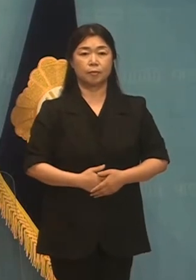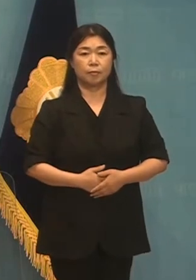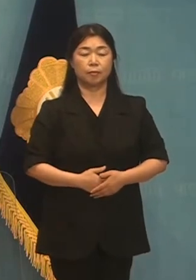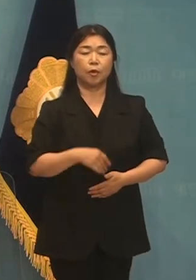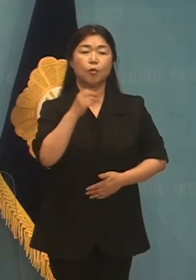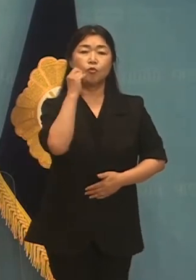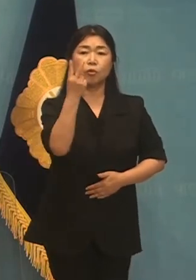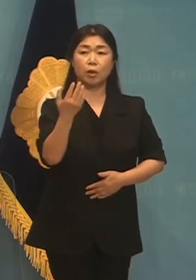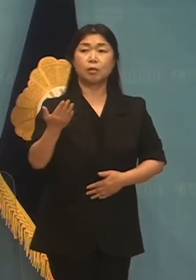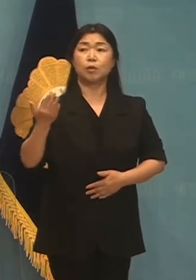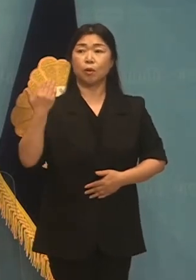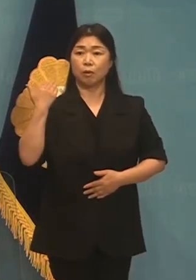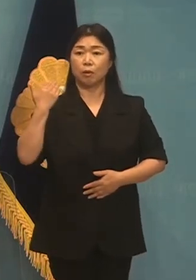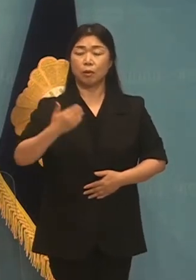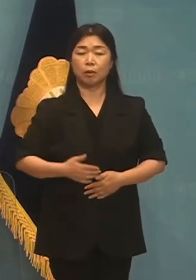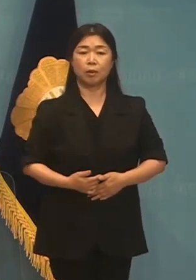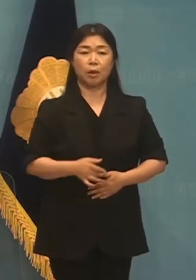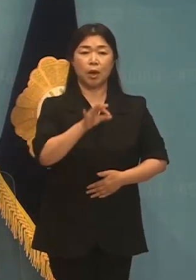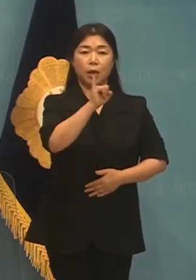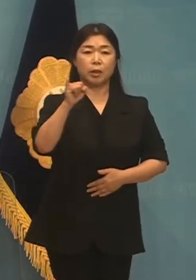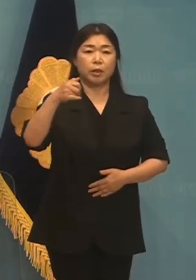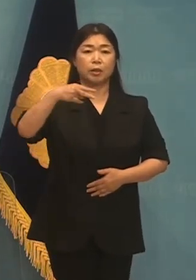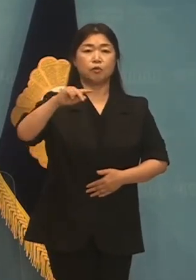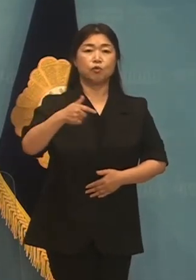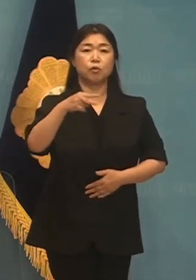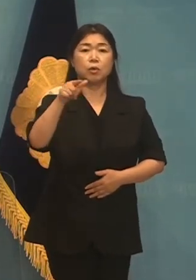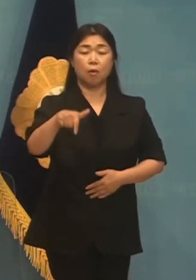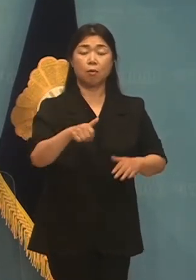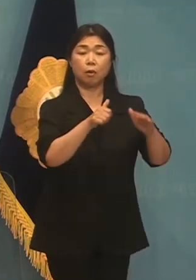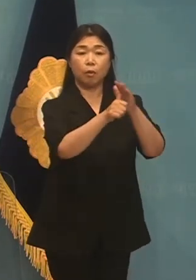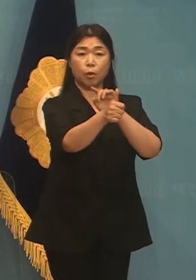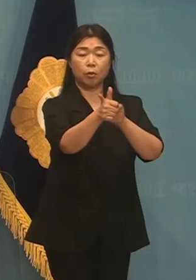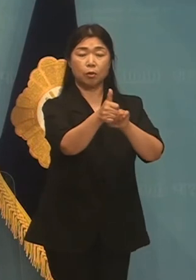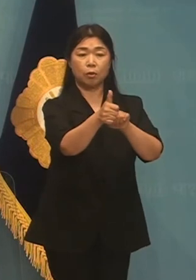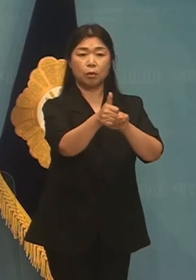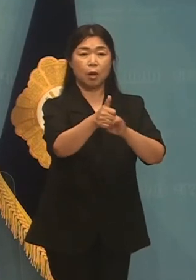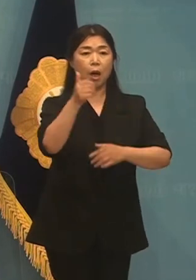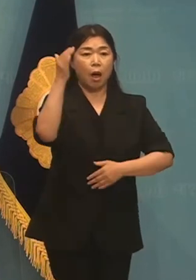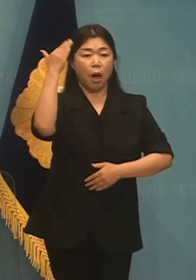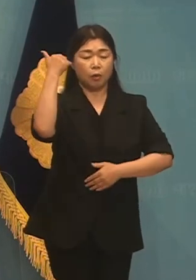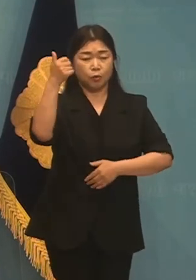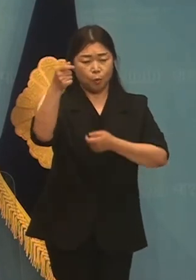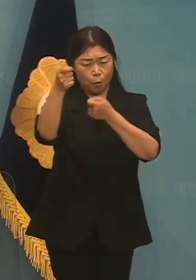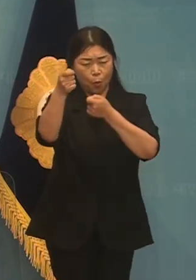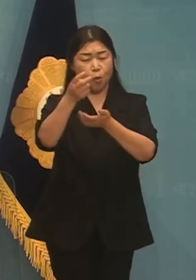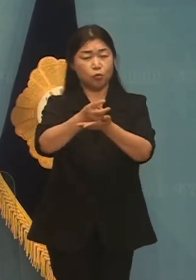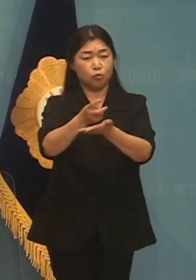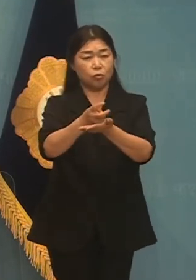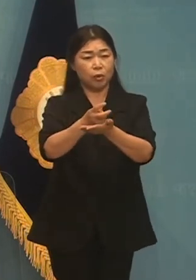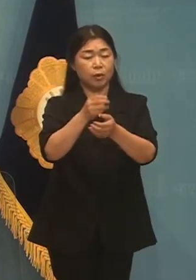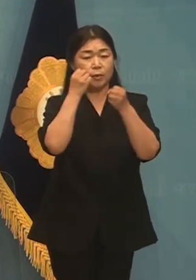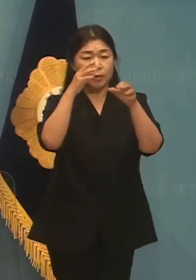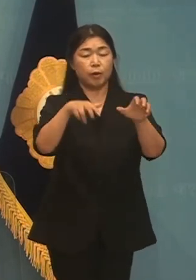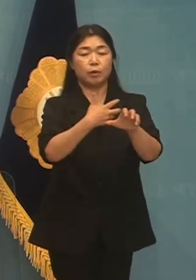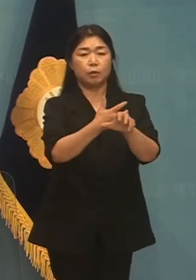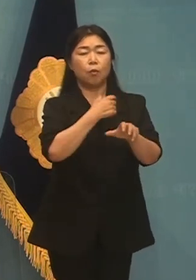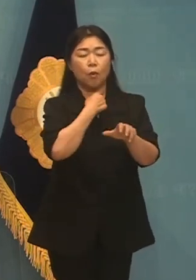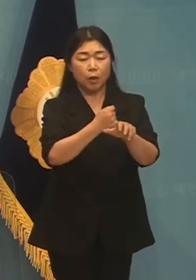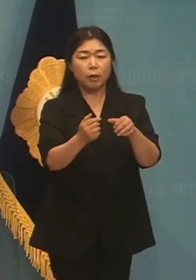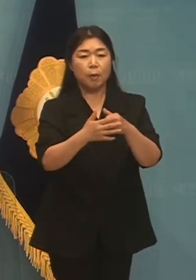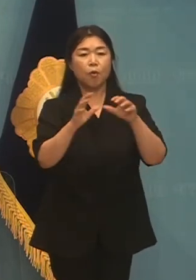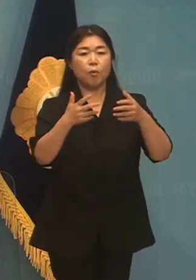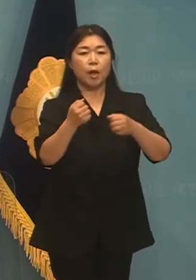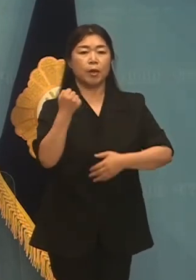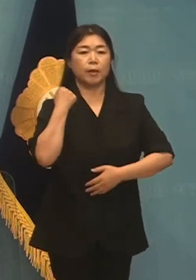불과 2달 전 이준석 대표는 한국 보수의 혁신을 이루겠다며 국민의힘의